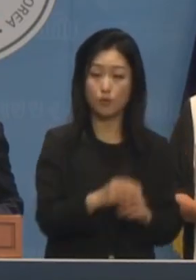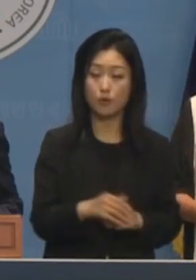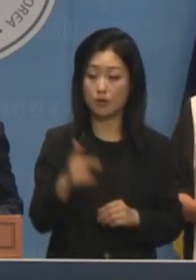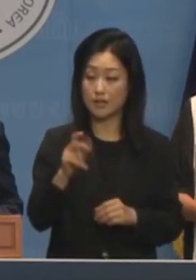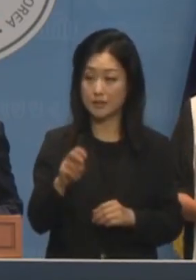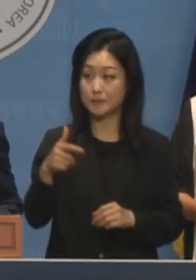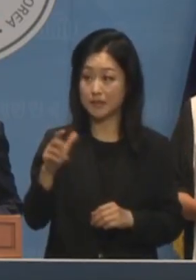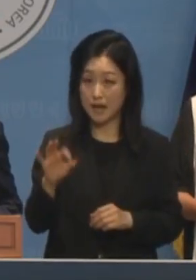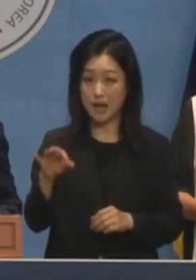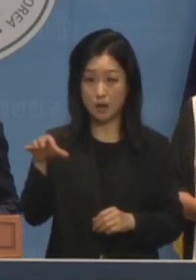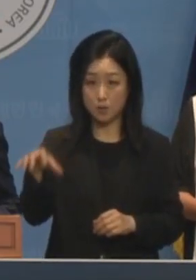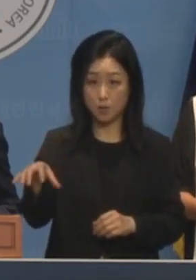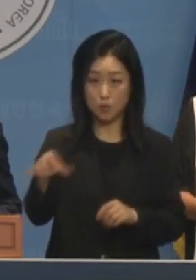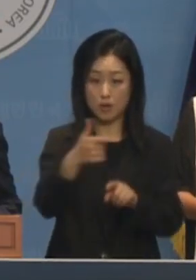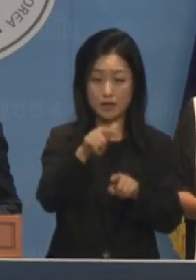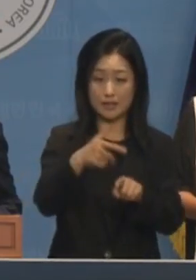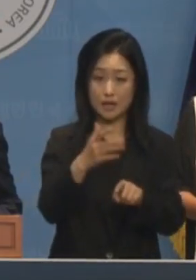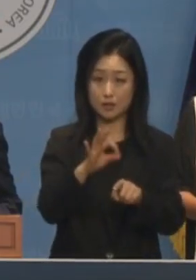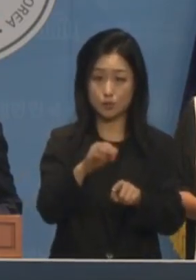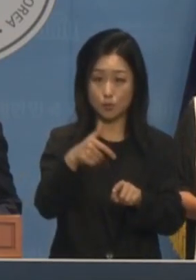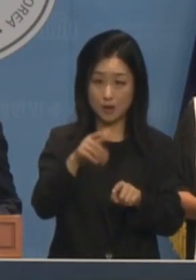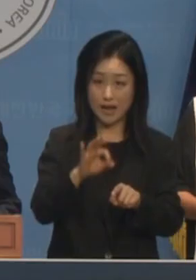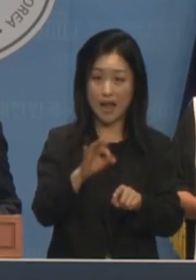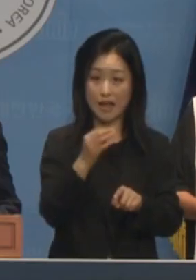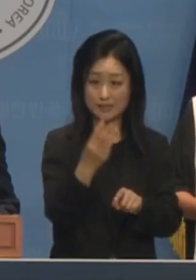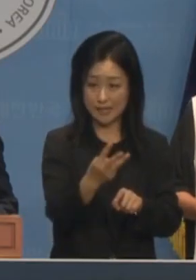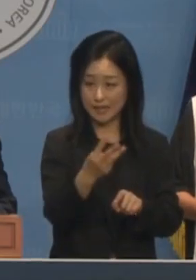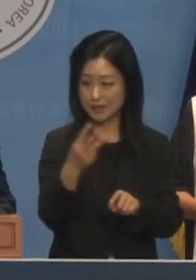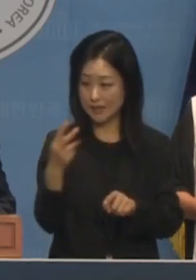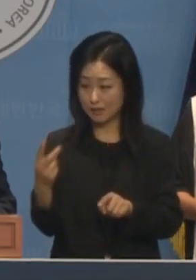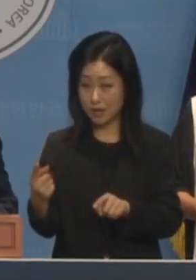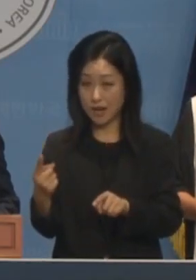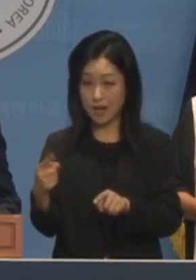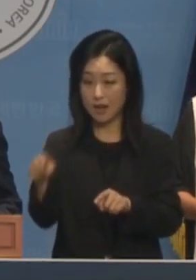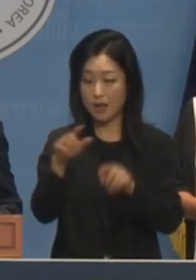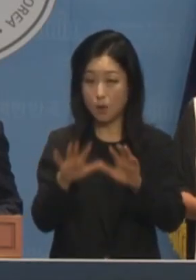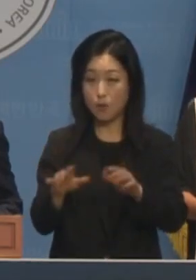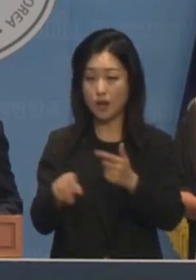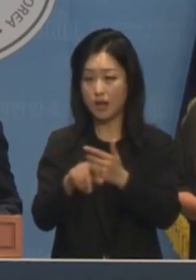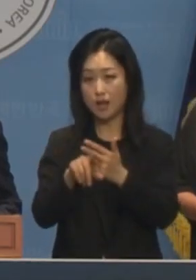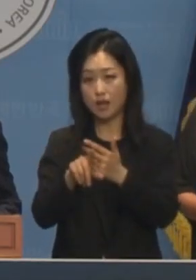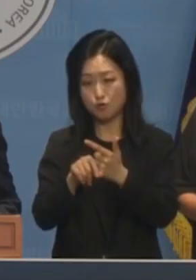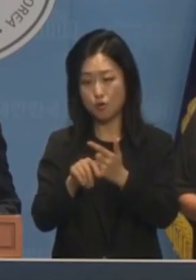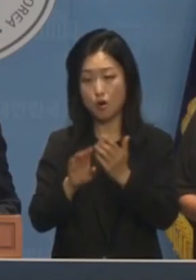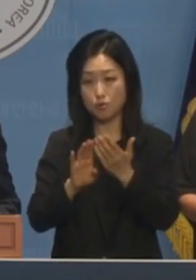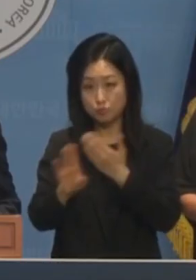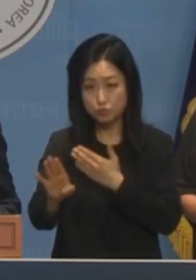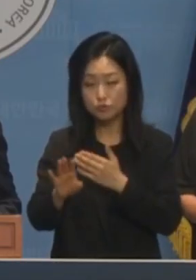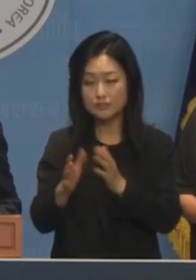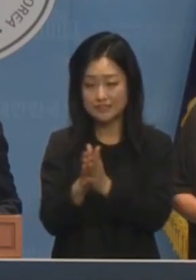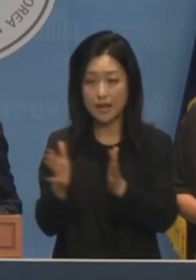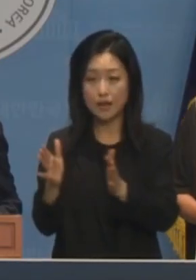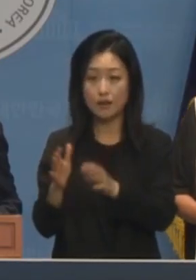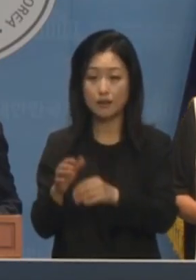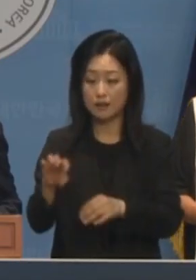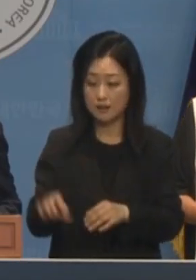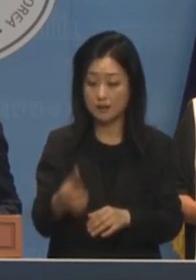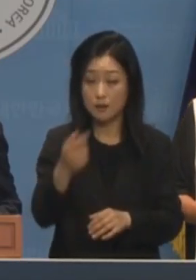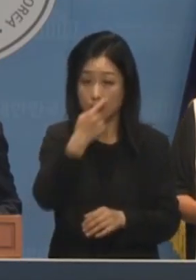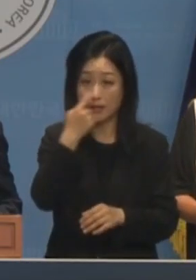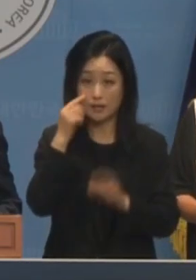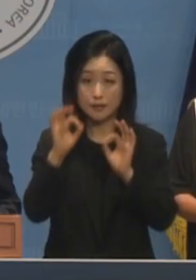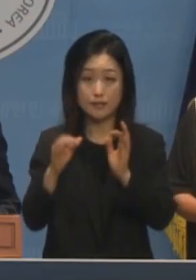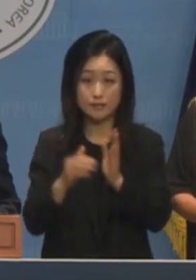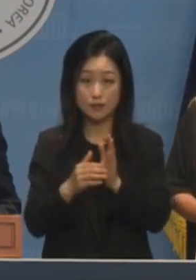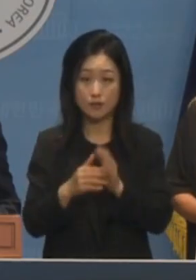6월부터 시범 운영을 시작했을 뿐이다. 물론 이번 조사에 포함된 강경폭우 등 심각한 녹조 발생